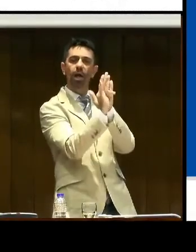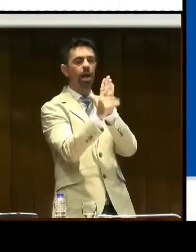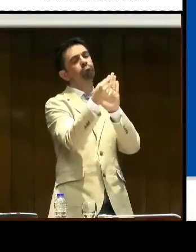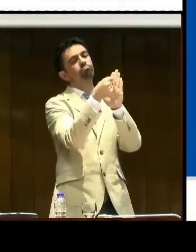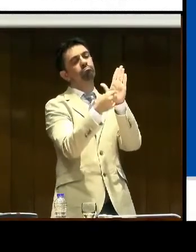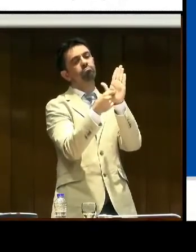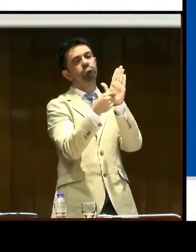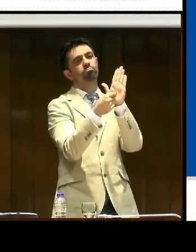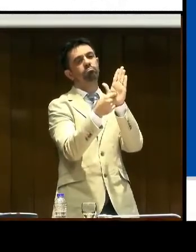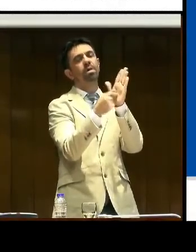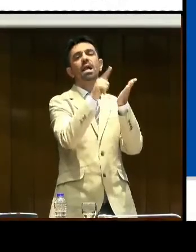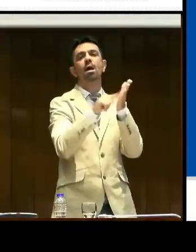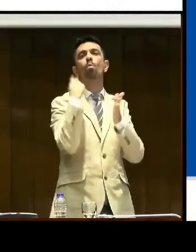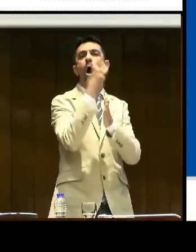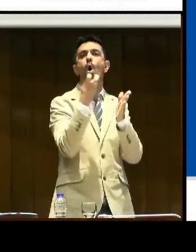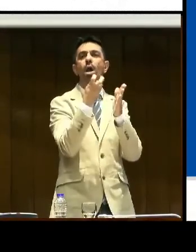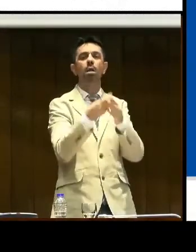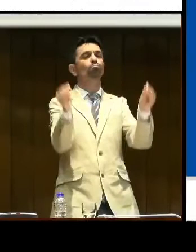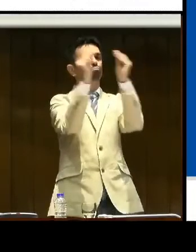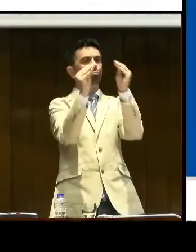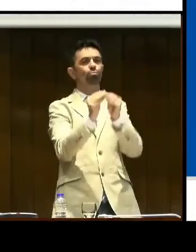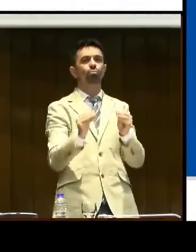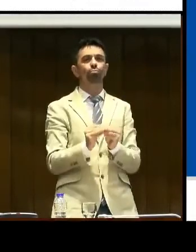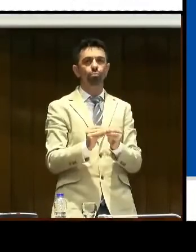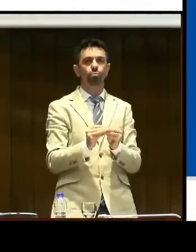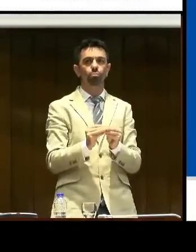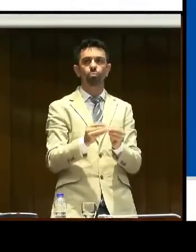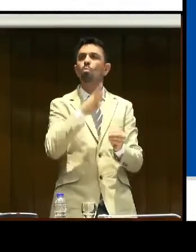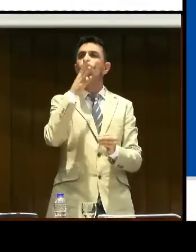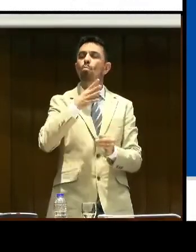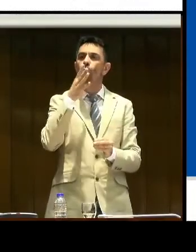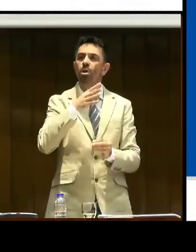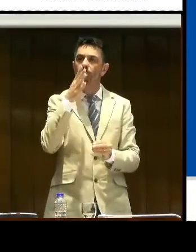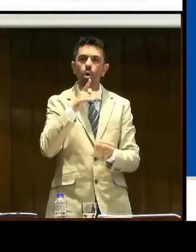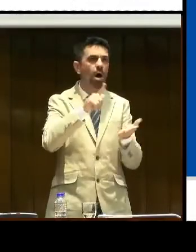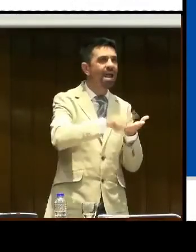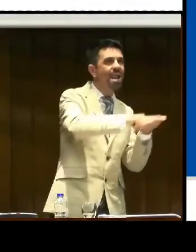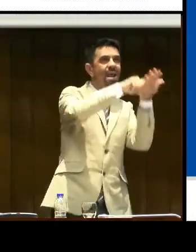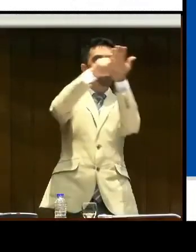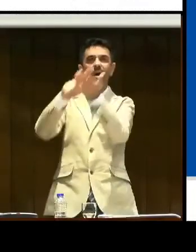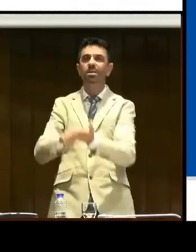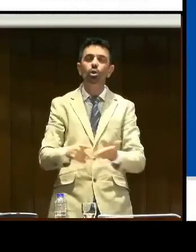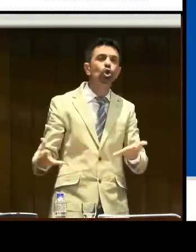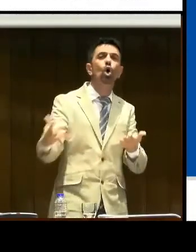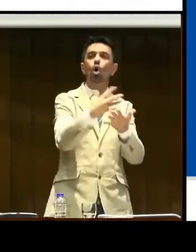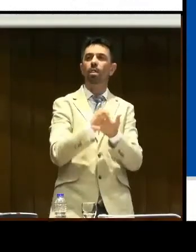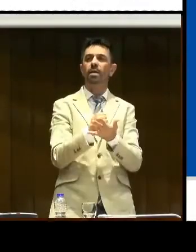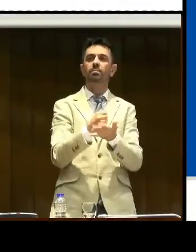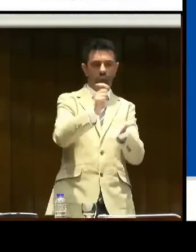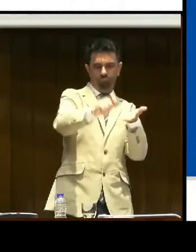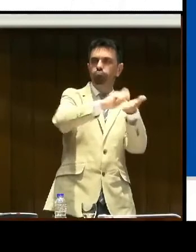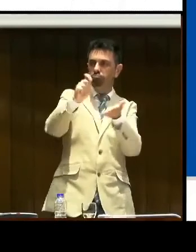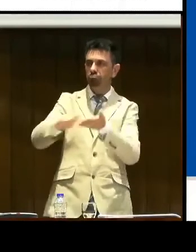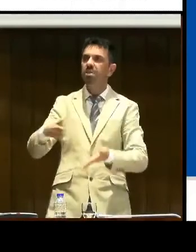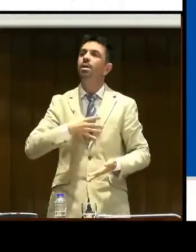orales, cumpliendo la propiedad general fonológica de que todas las lenguas puedan ser